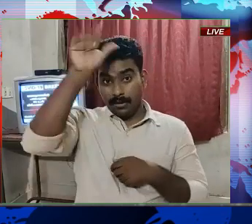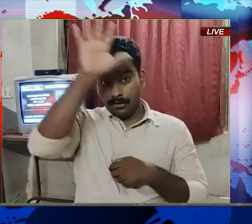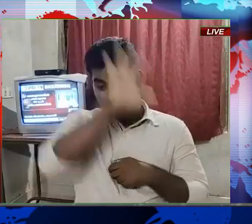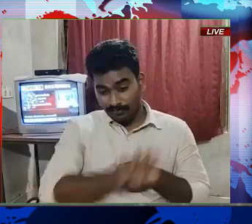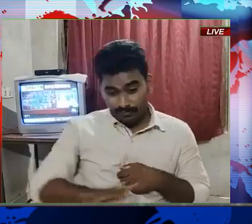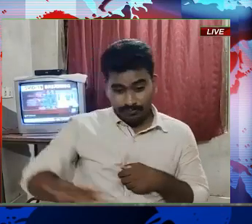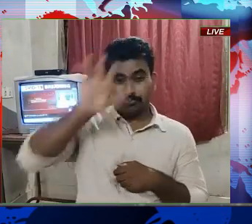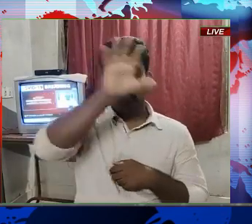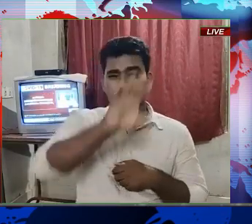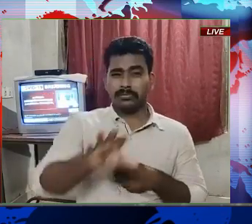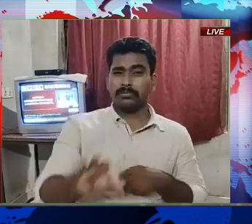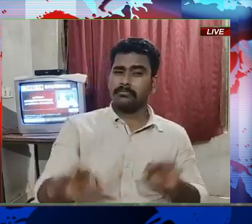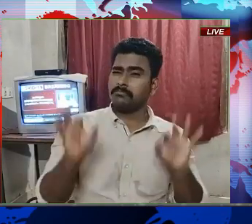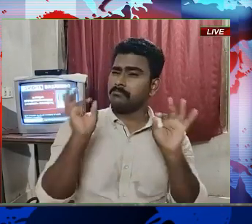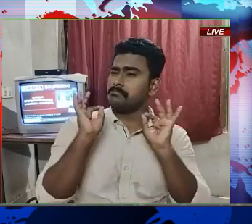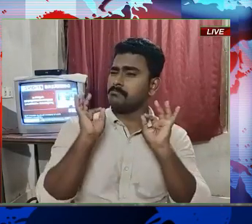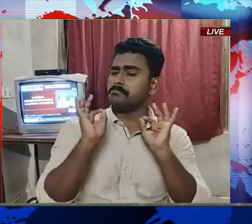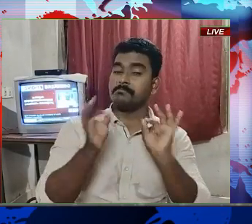ഏകനായി